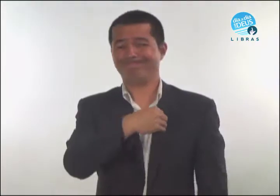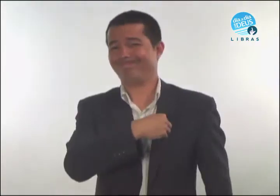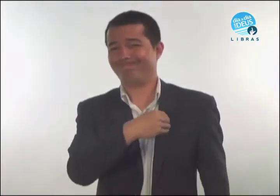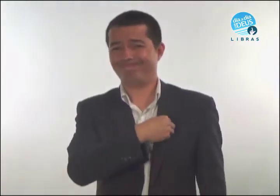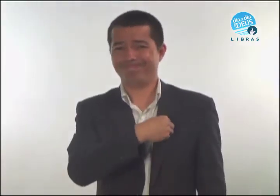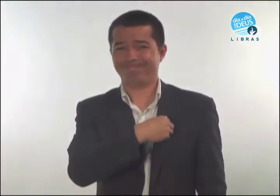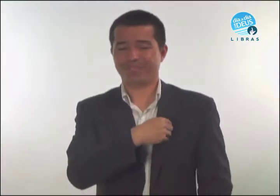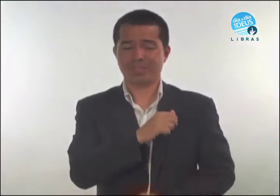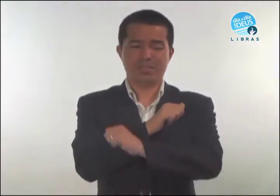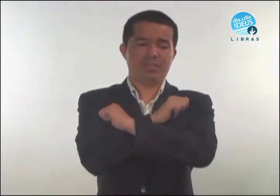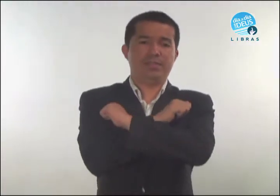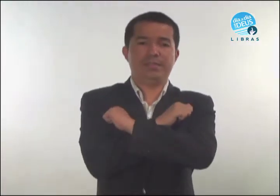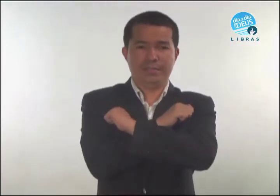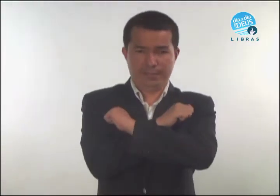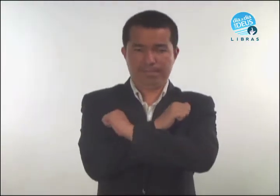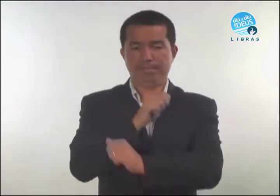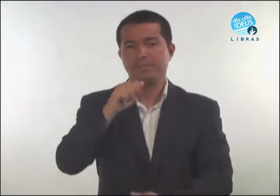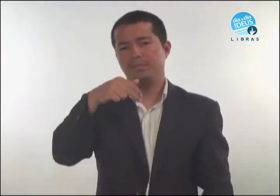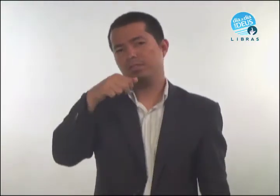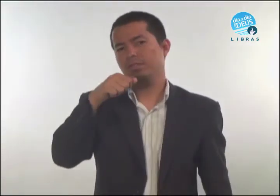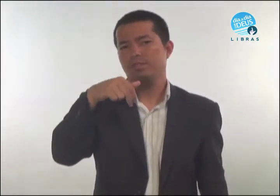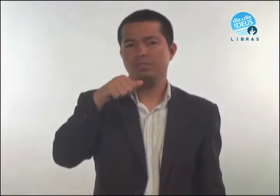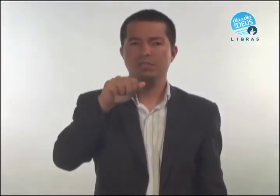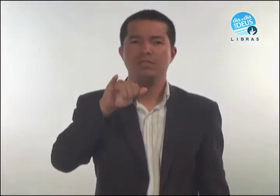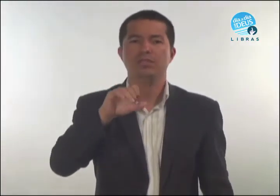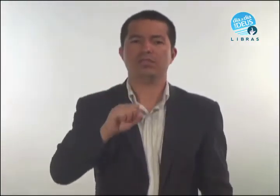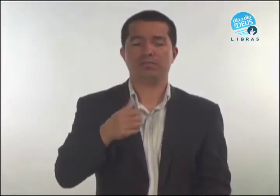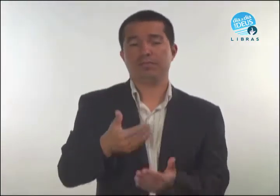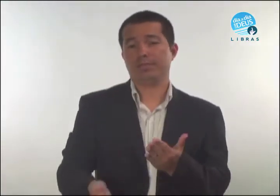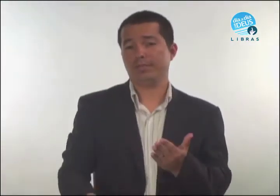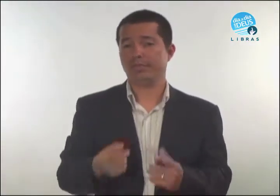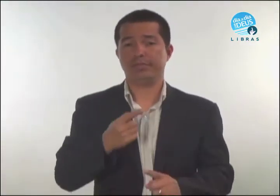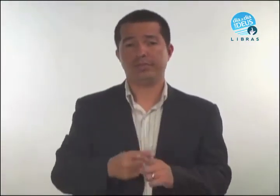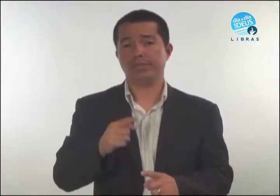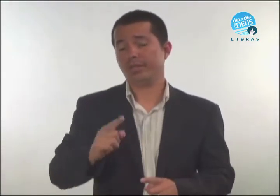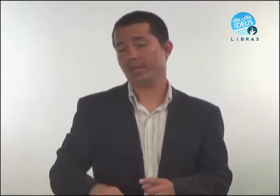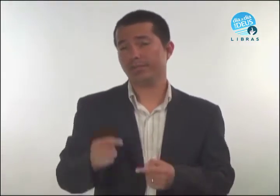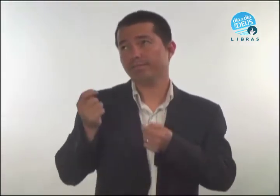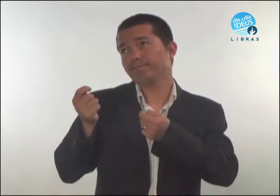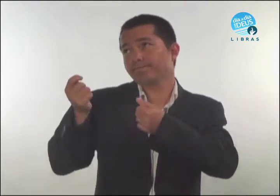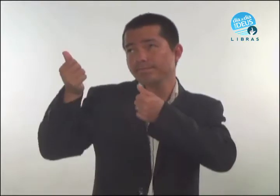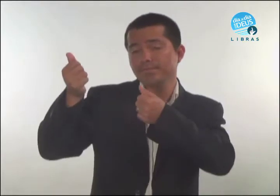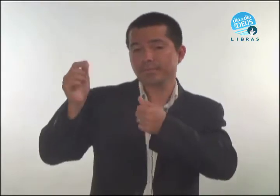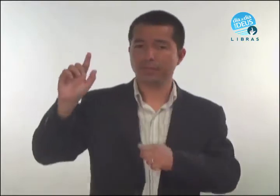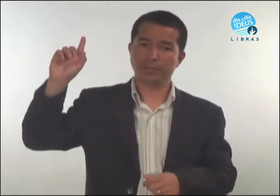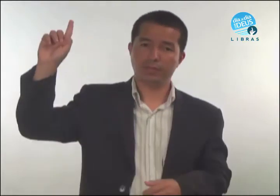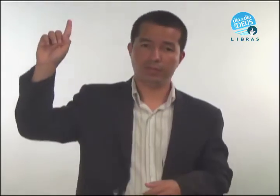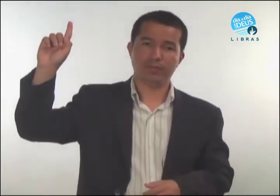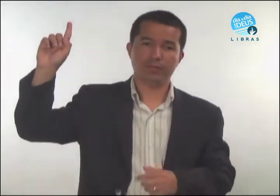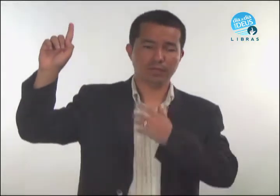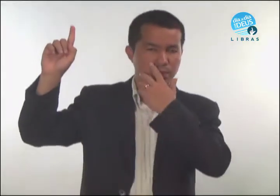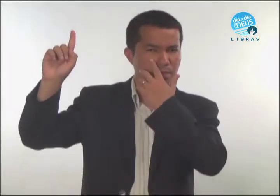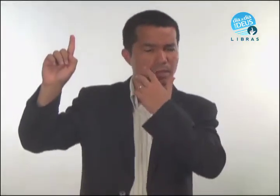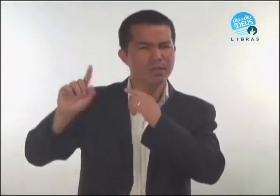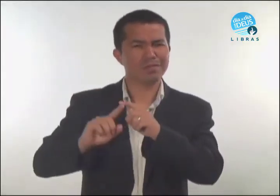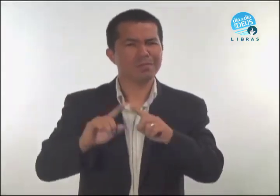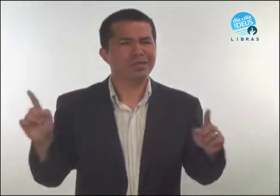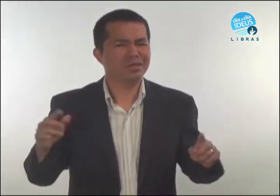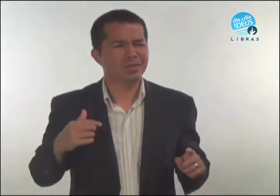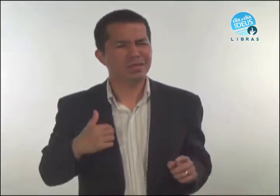foi desqualificado. Mas o nosso texto continua, e a gente vai encontrar então agora como é que o Espírito